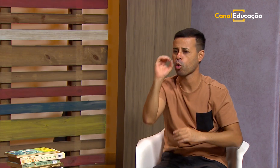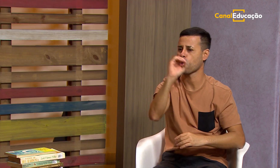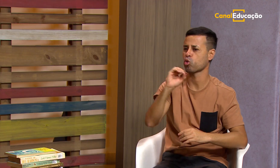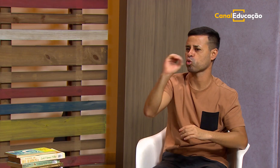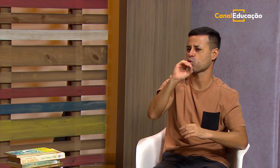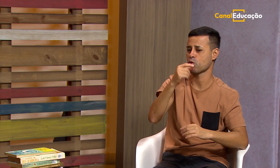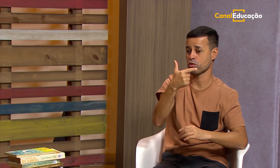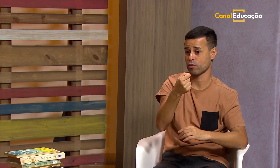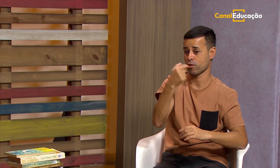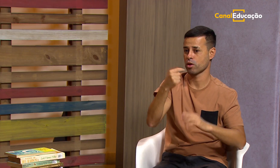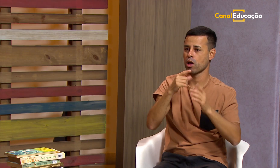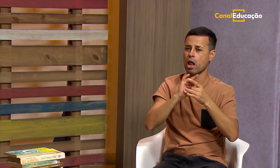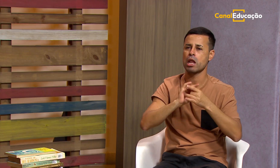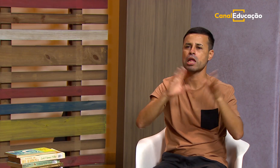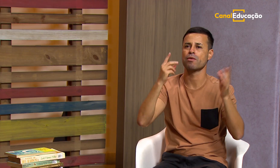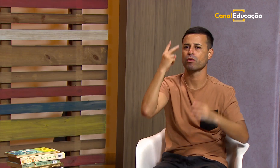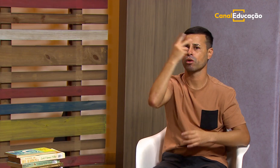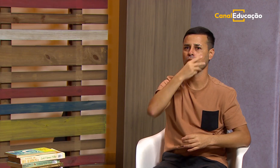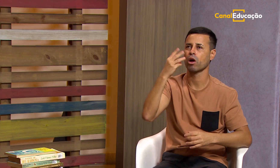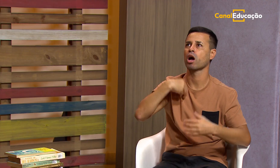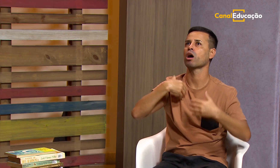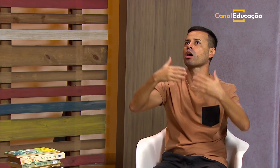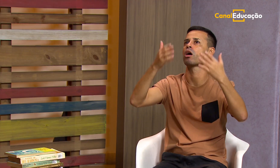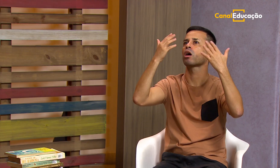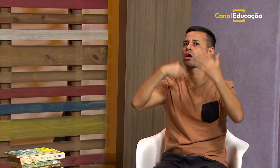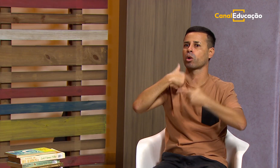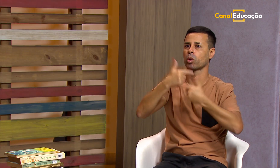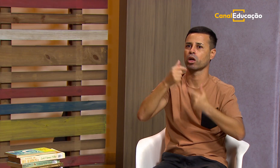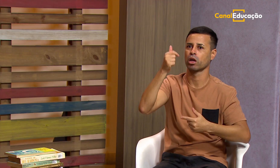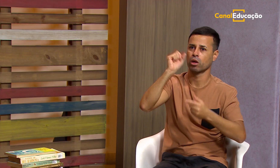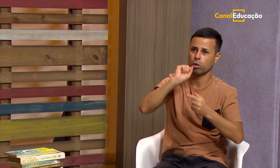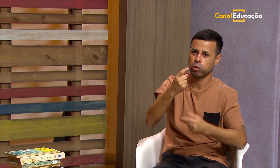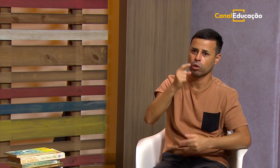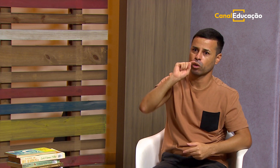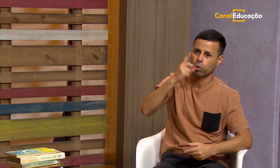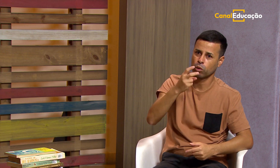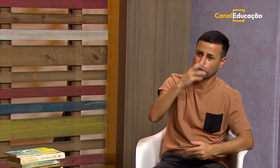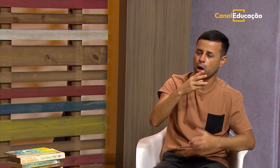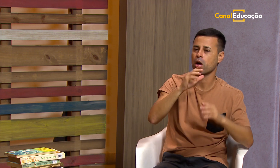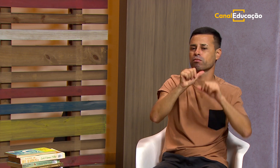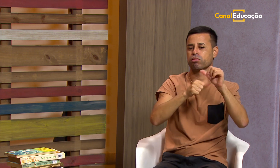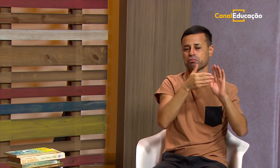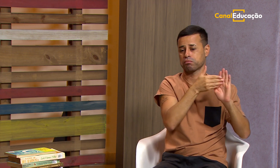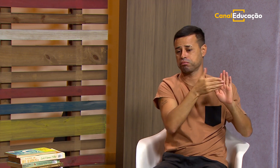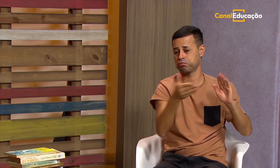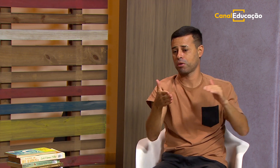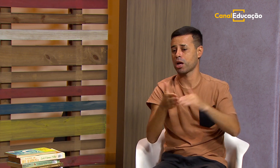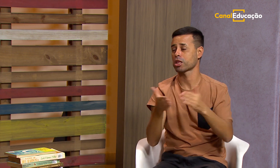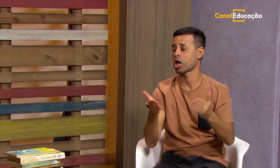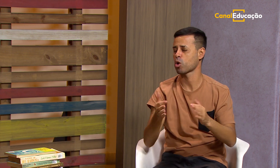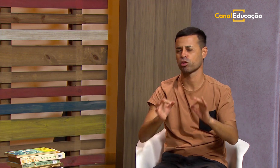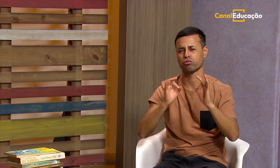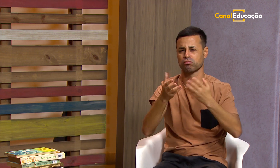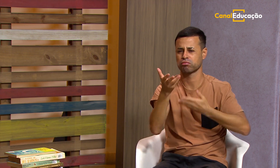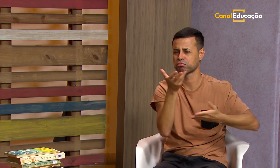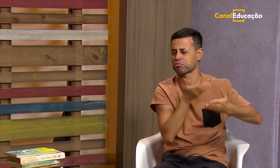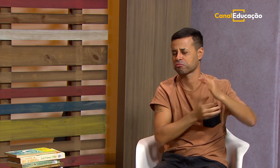de 2020, o tempo de duração das lives da plataforma passou a ser mais flexível, e já não precisava mais ficar